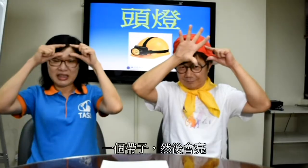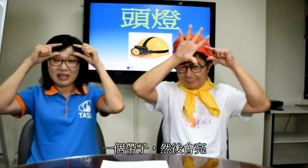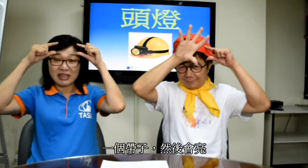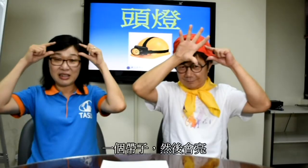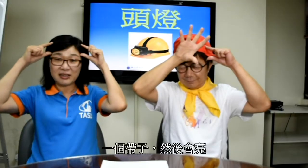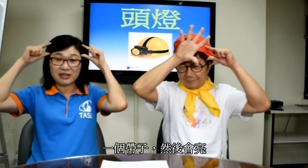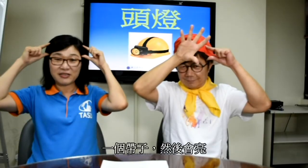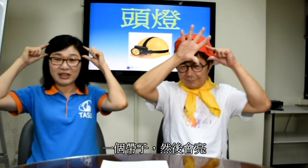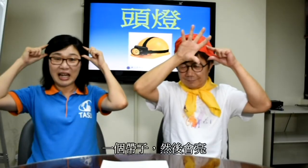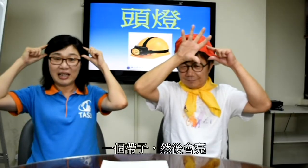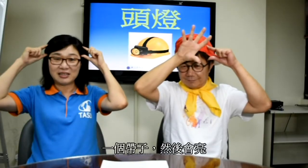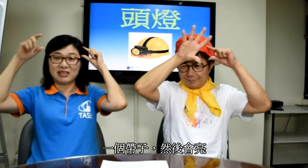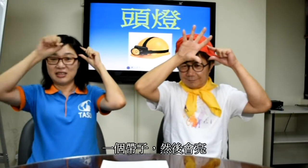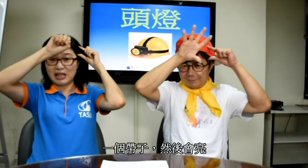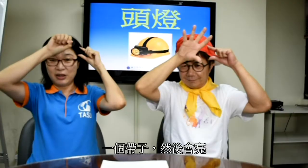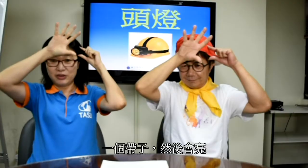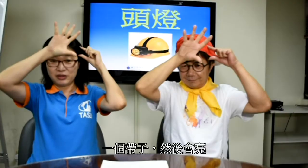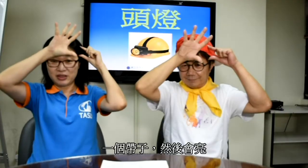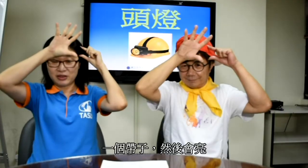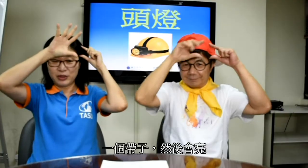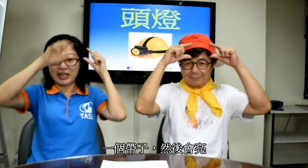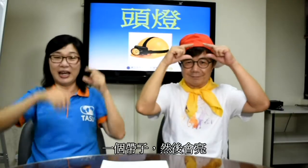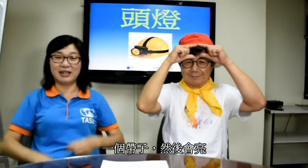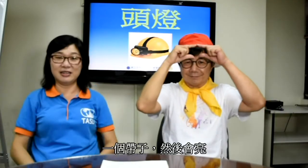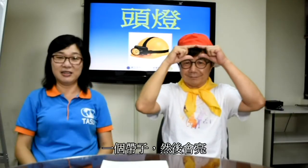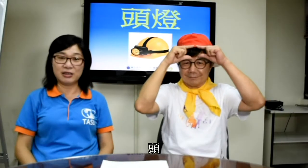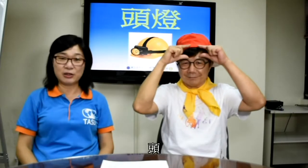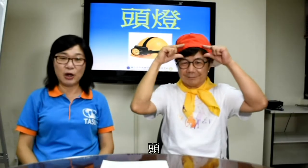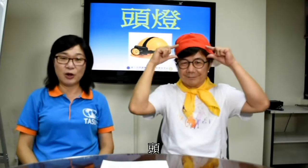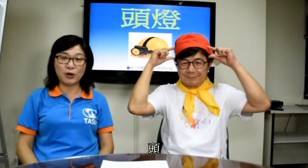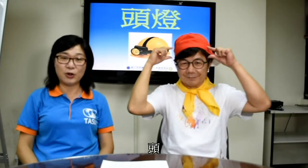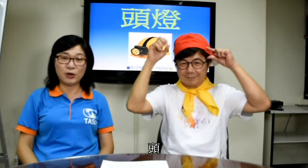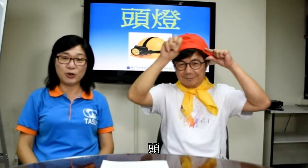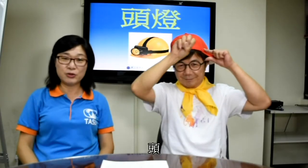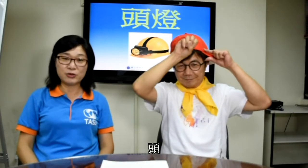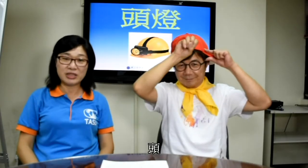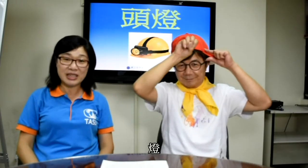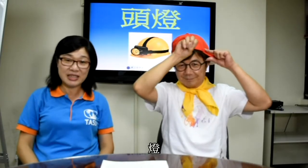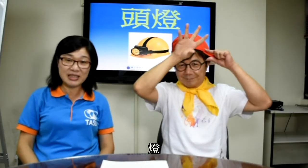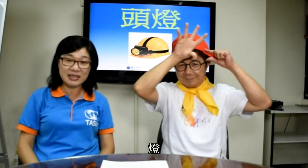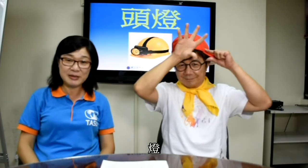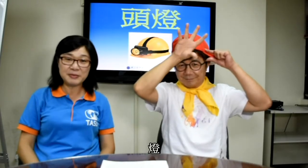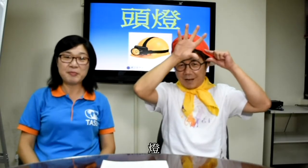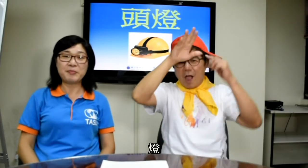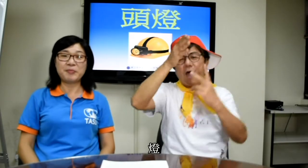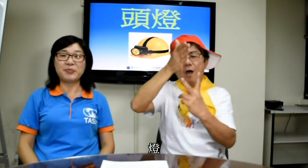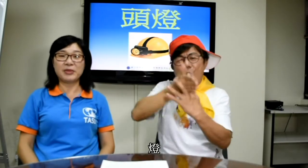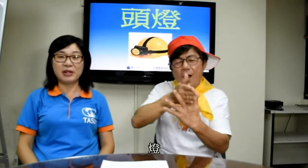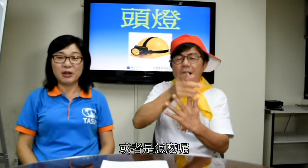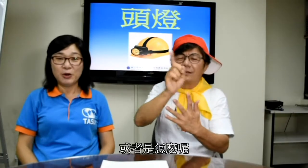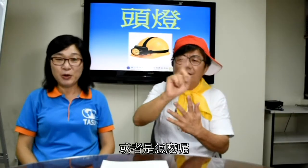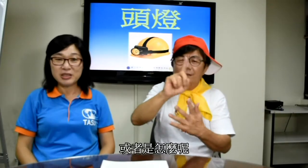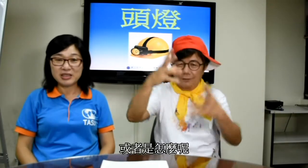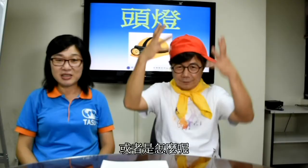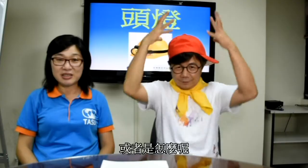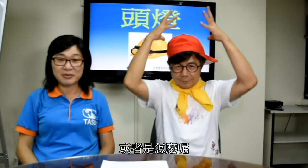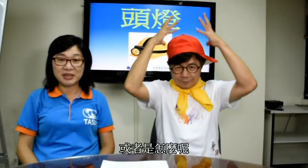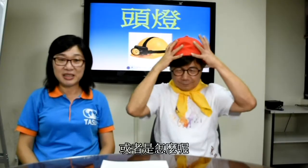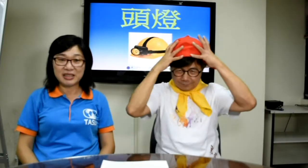一个袋子然后会亮，头灯。或者是怎么呢？